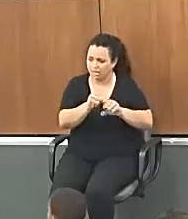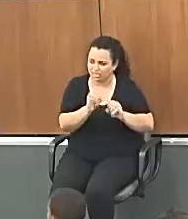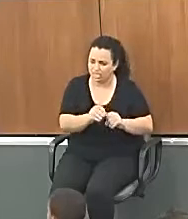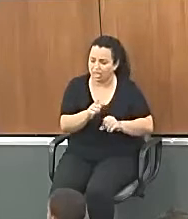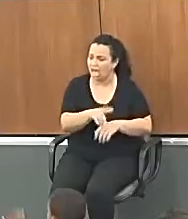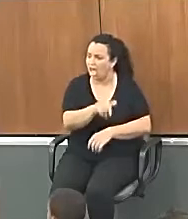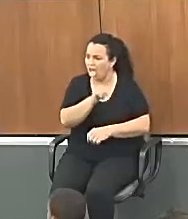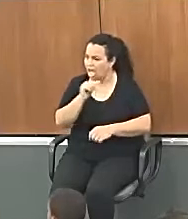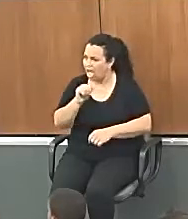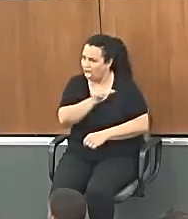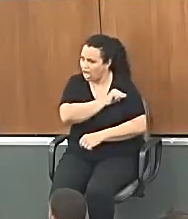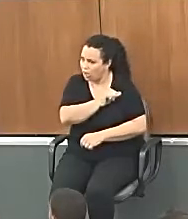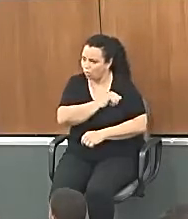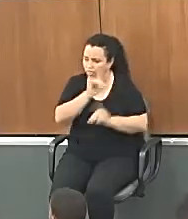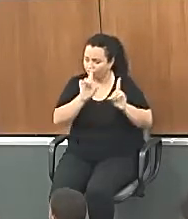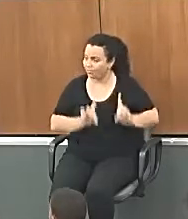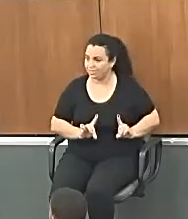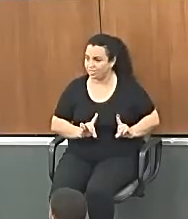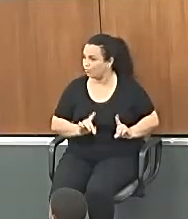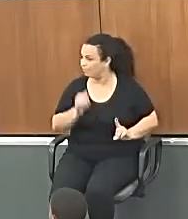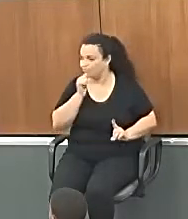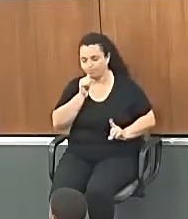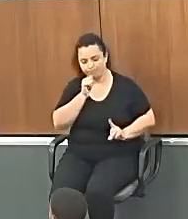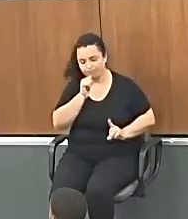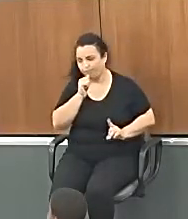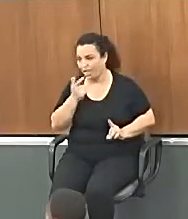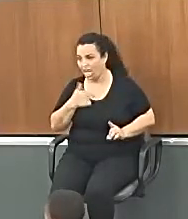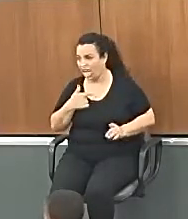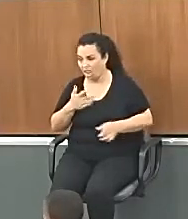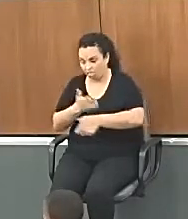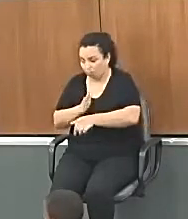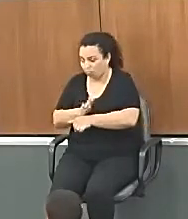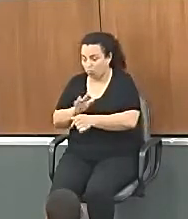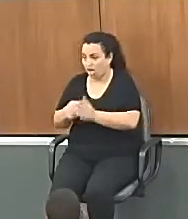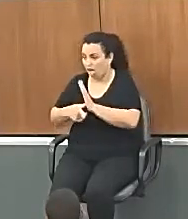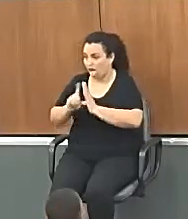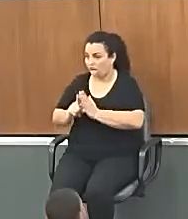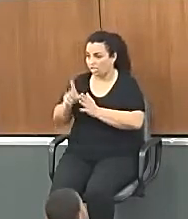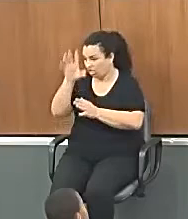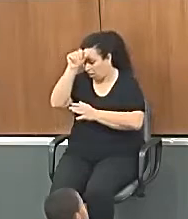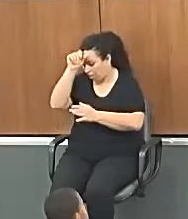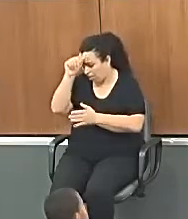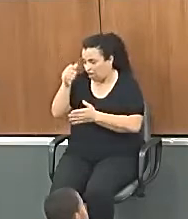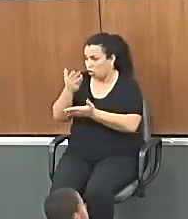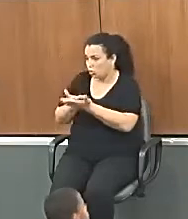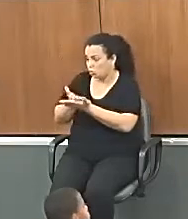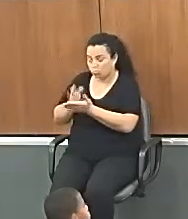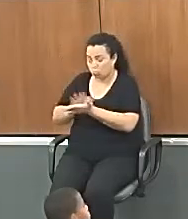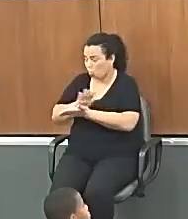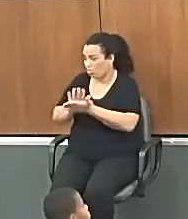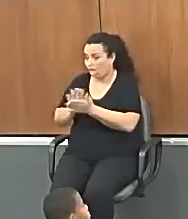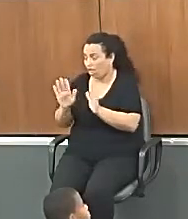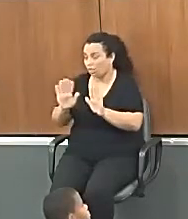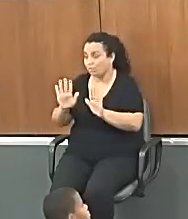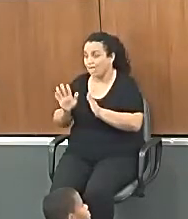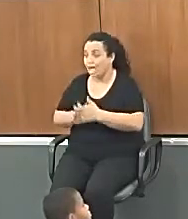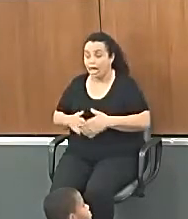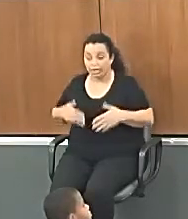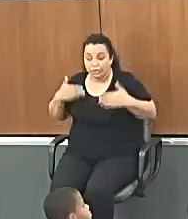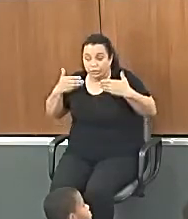preparada a escola não deu pra ela uma preparação adequada e ela chegou em casa apavorada que eu